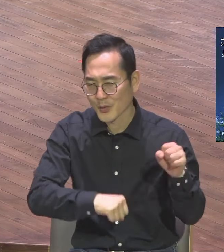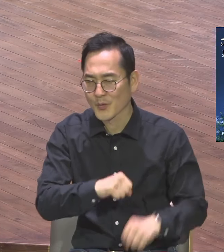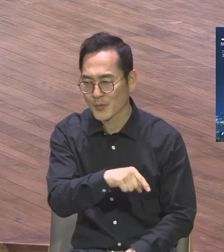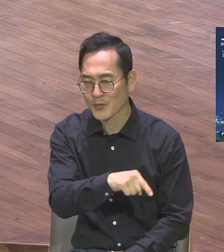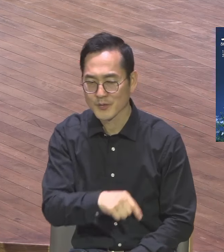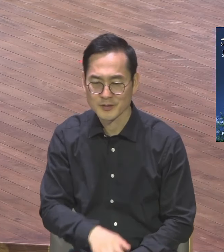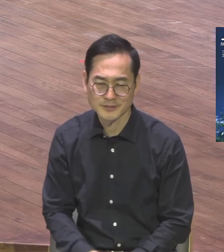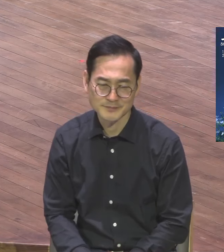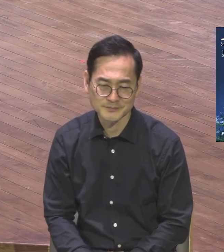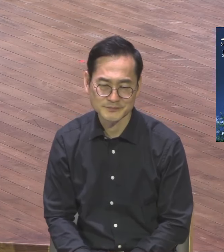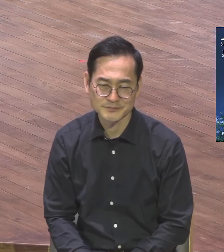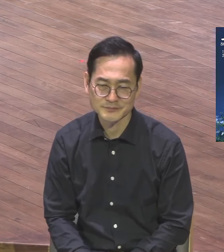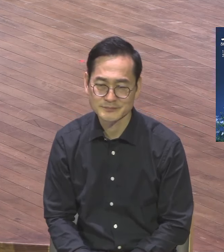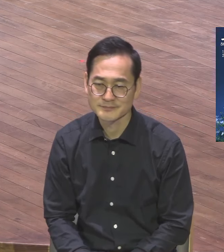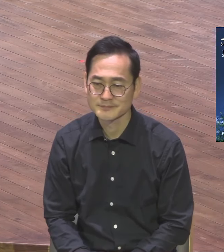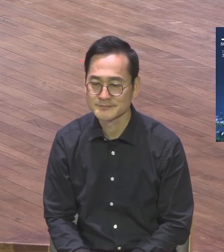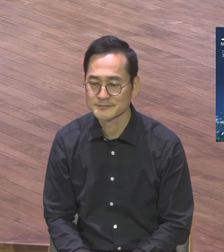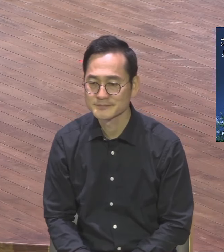자, 오늘부터